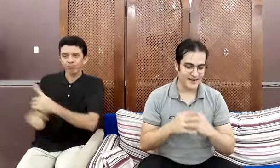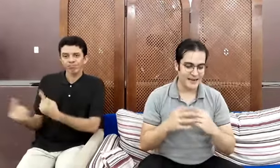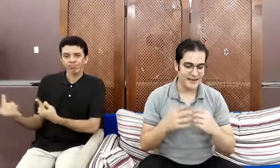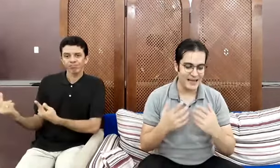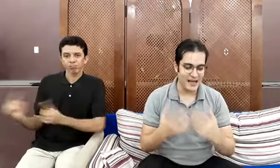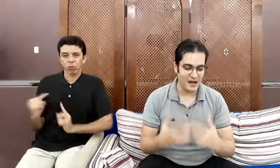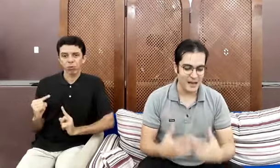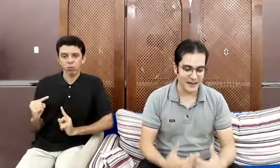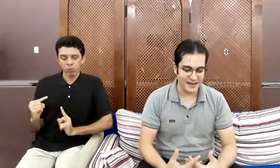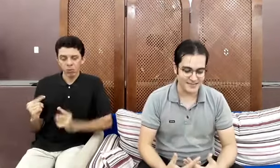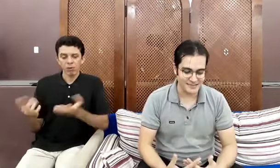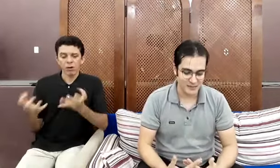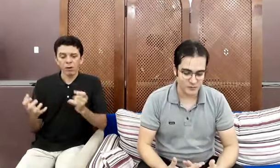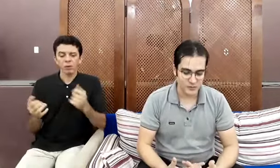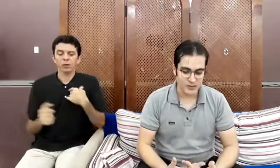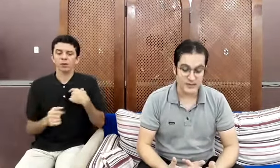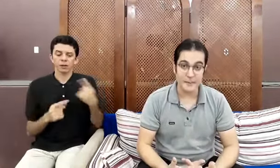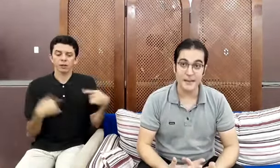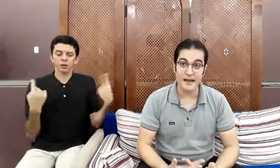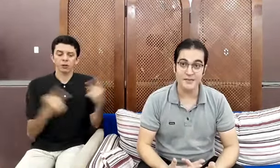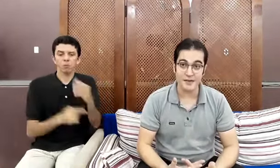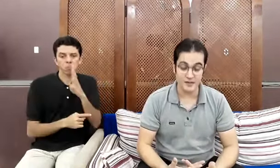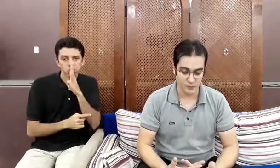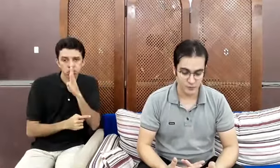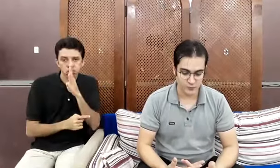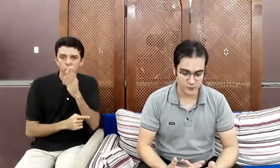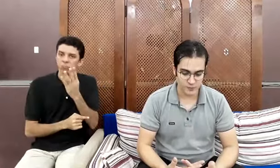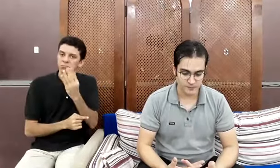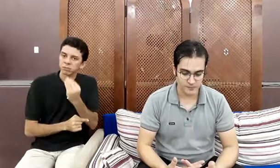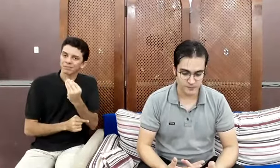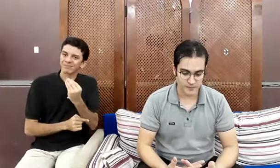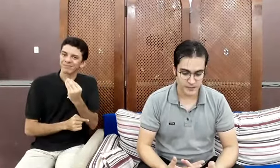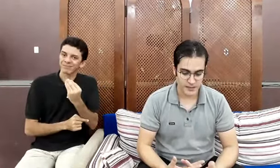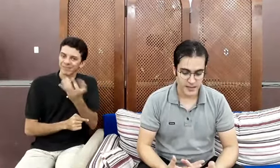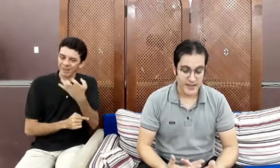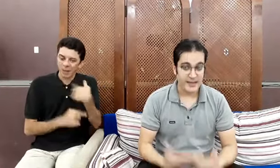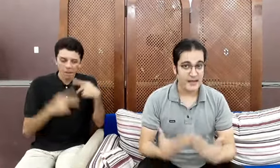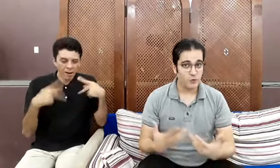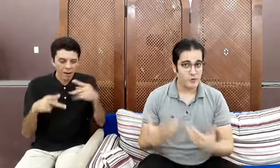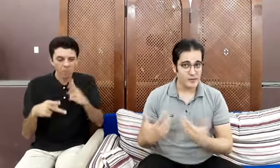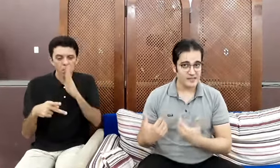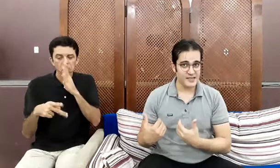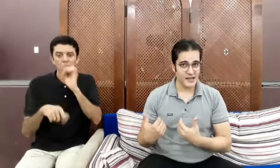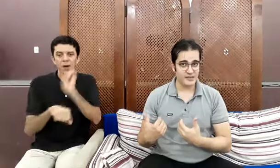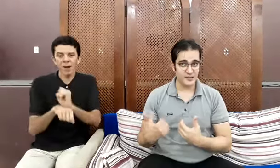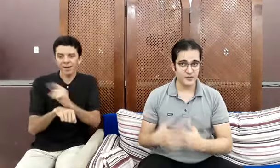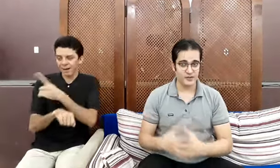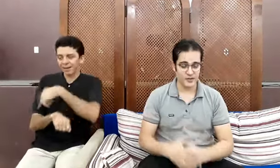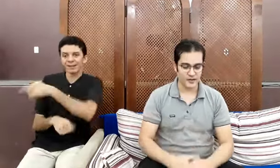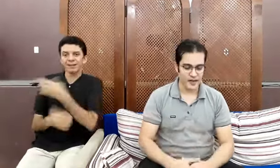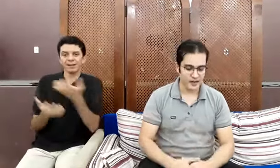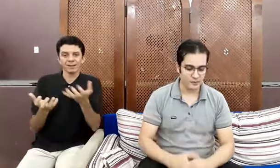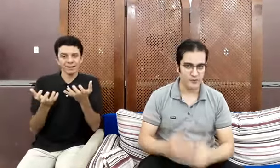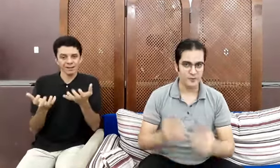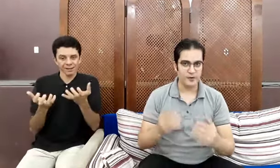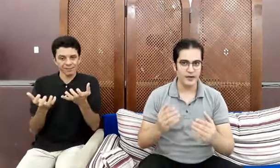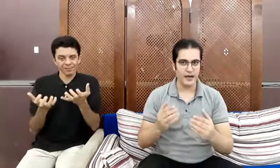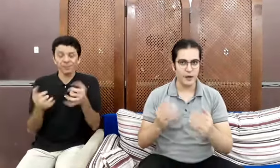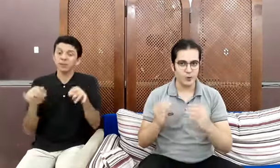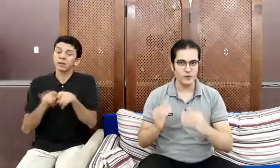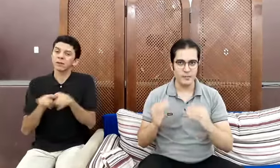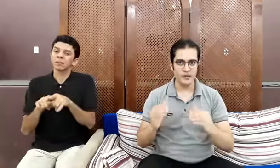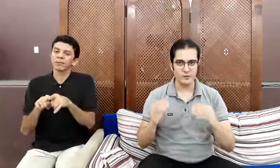para calar a pregação da palavra de Deus. E na última mensagem da nossa série de Atos, que